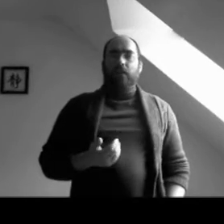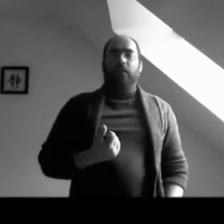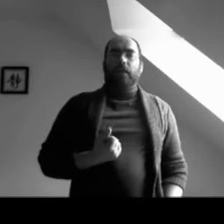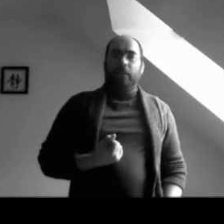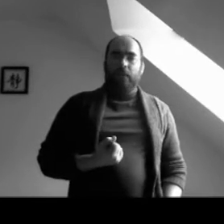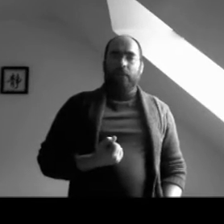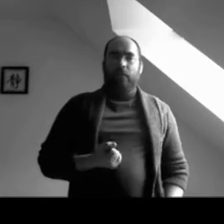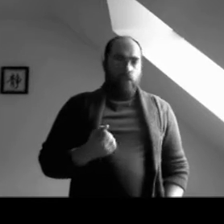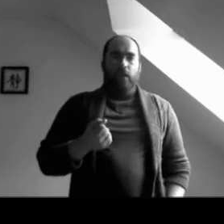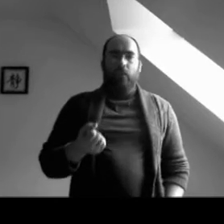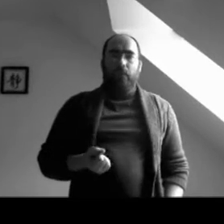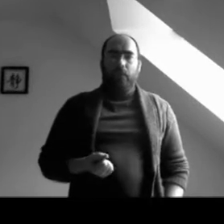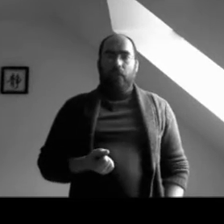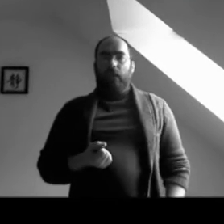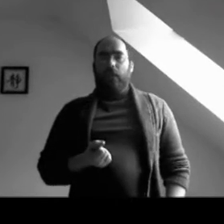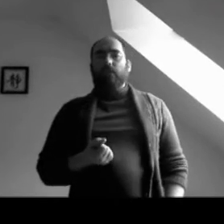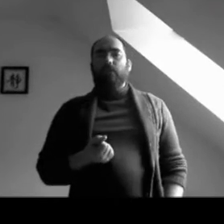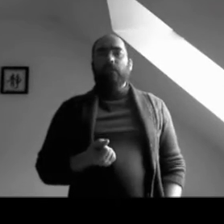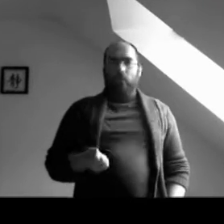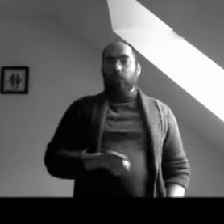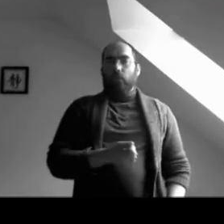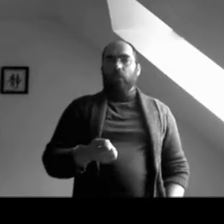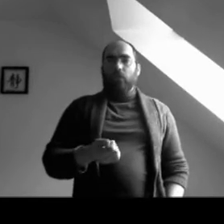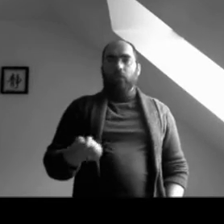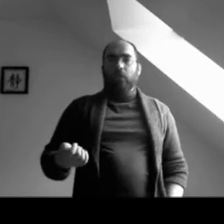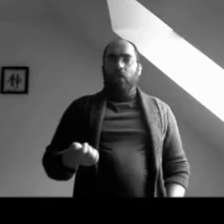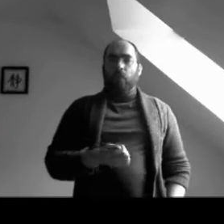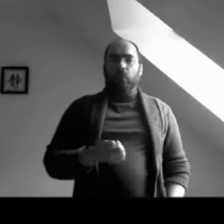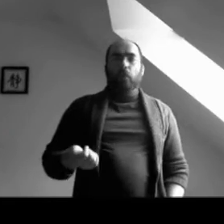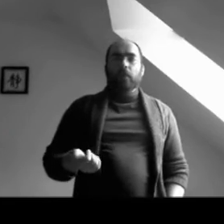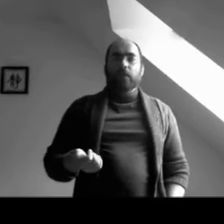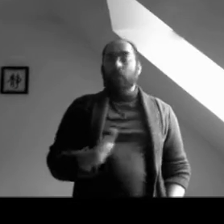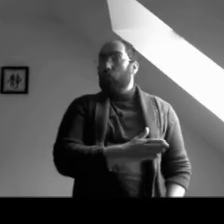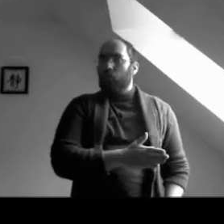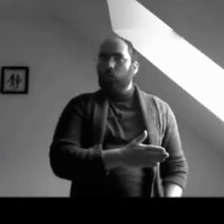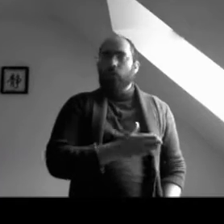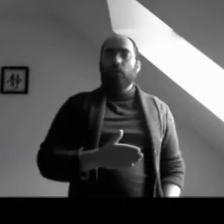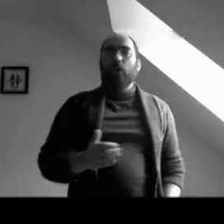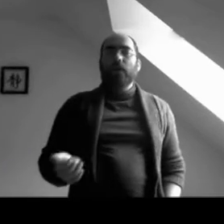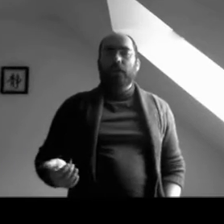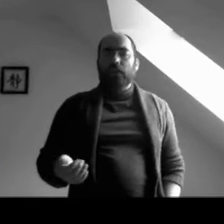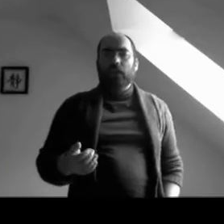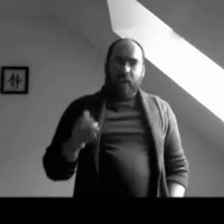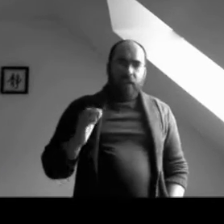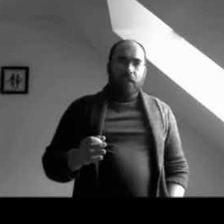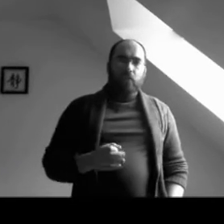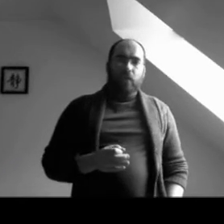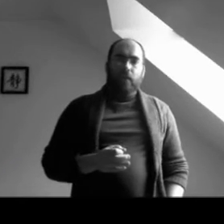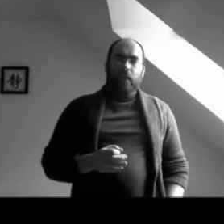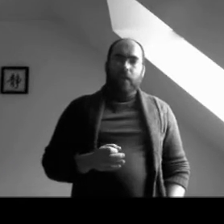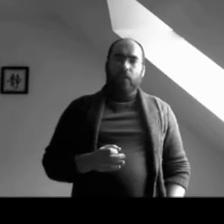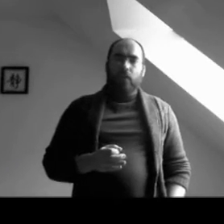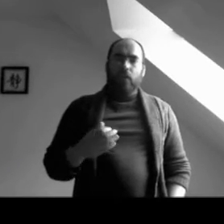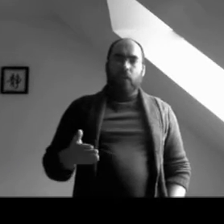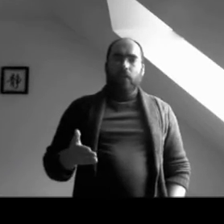Armageddon, s'exclame Mannix, le Hollywood fixeur et gardien des mythes, tandis que d'autres se demandent comment l'on doit représenter ou non Dieu à l'image. Un carton de